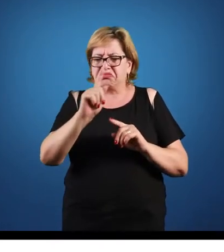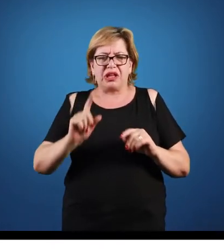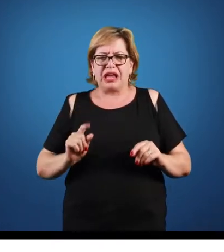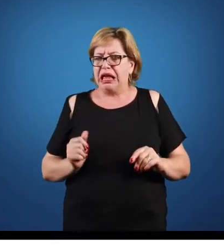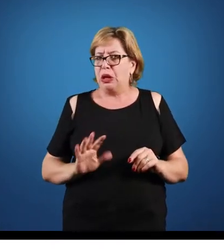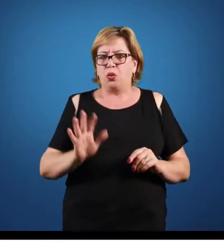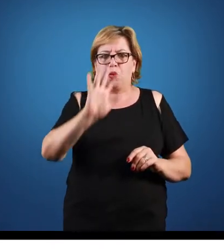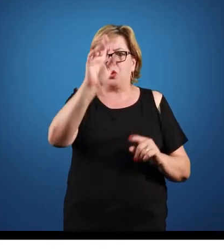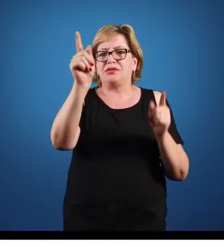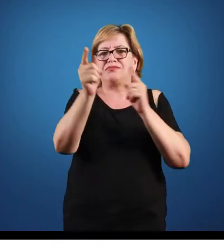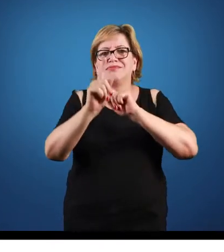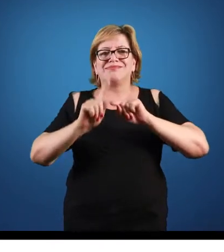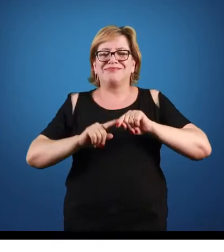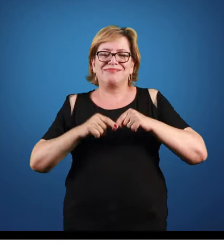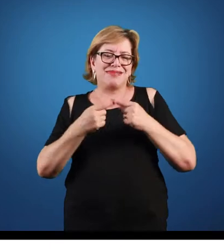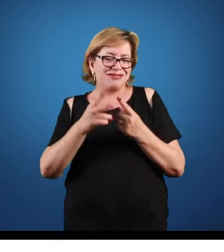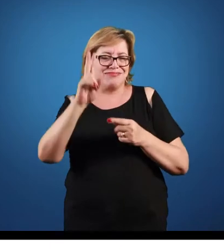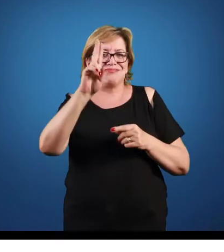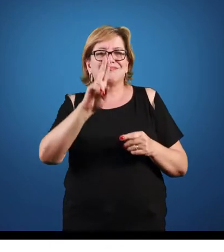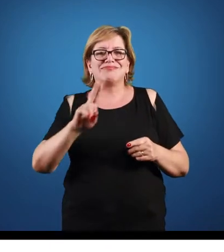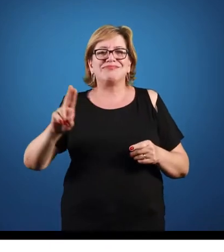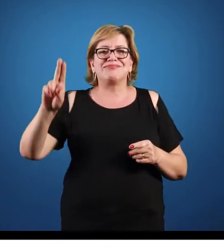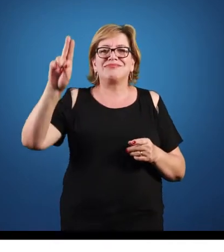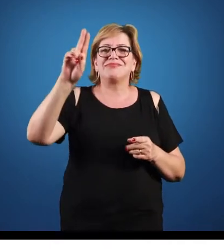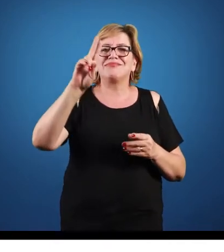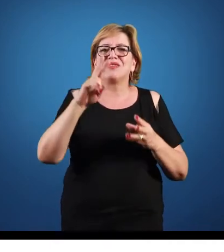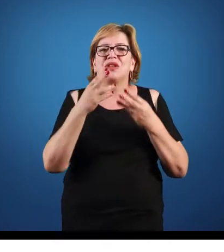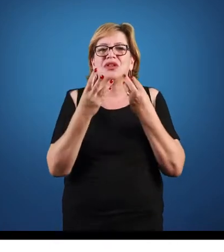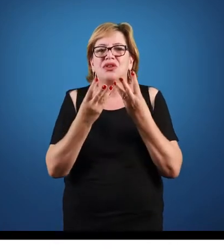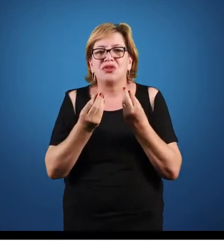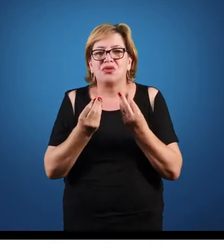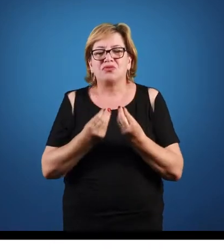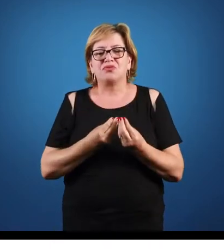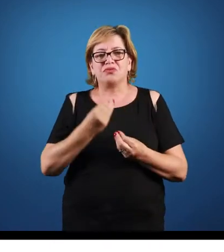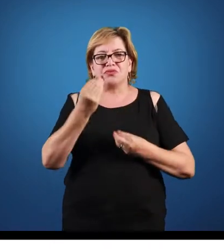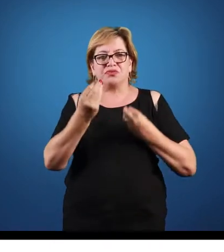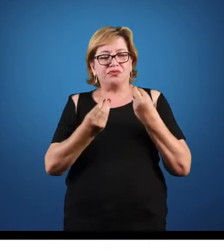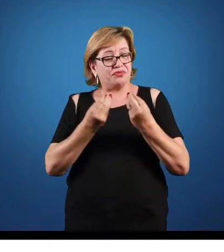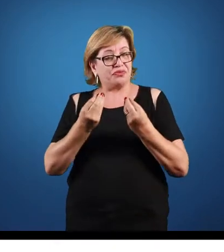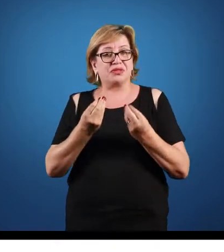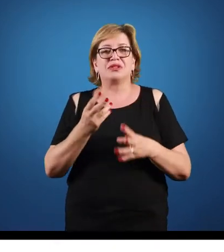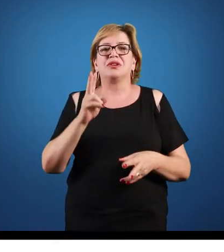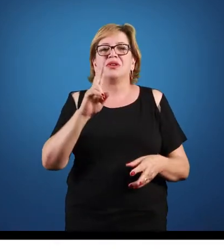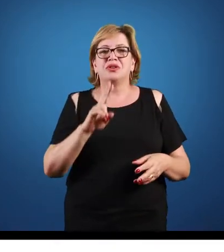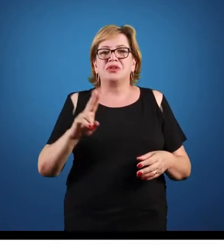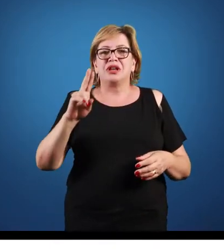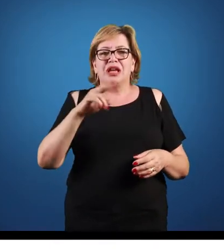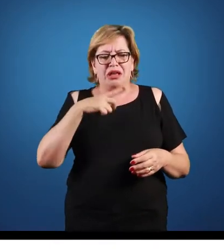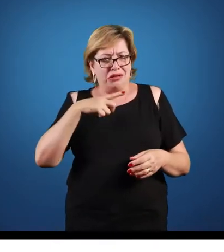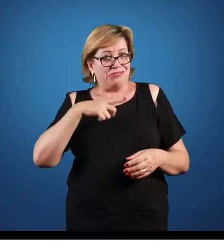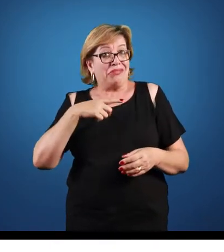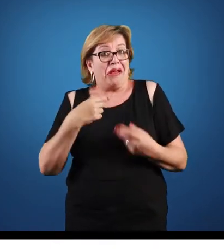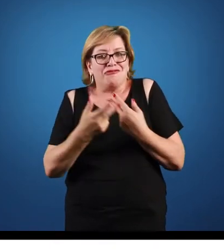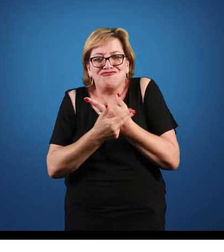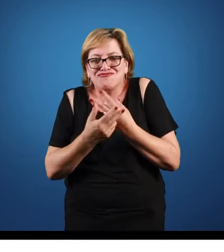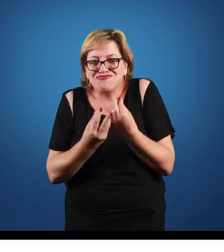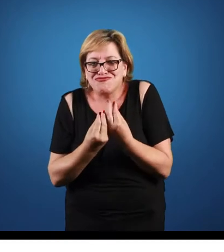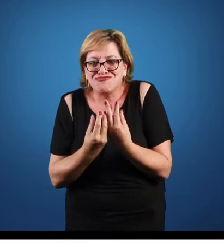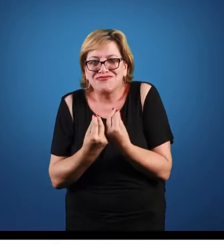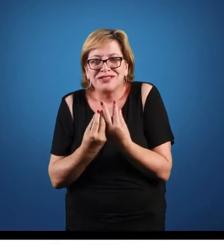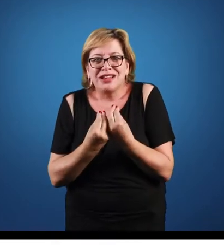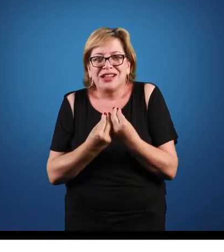caro e é um material que vai ser muito útil pra trabalhar nesse processo do stop motion vai ser útil mesmo eu tenho vários deles que eu